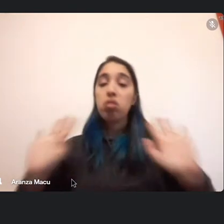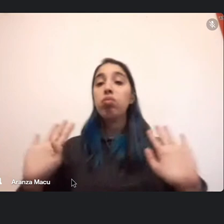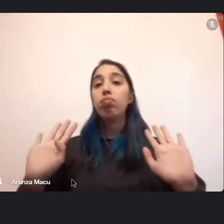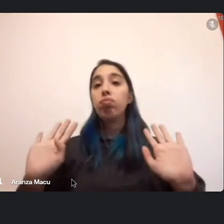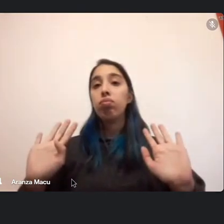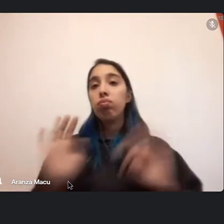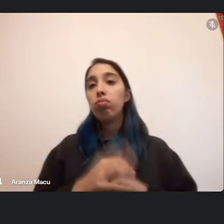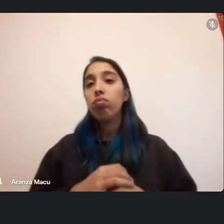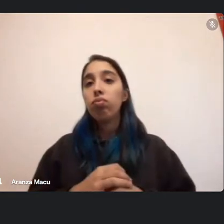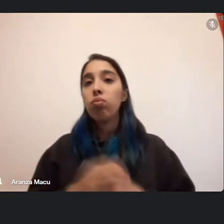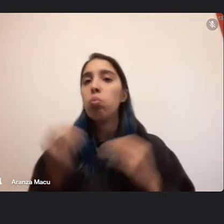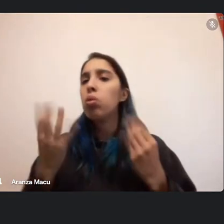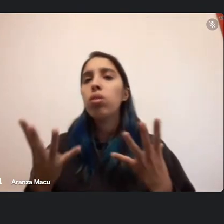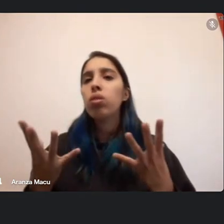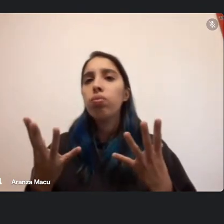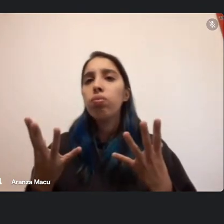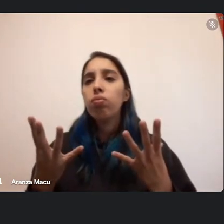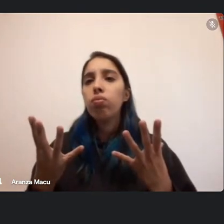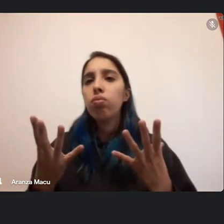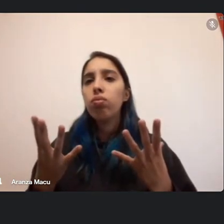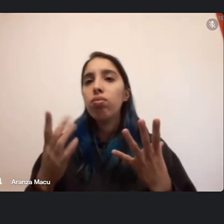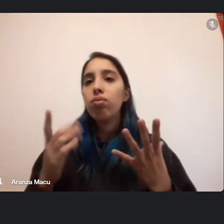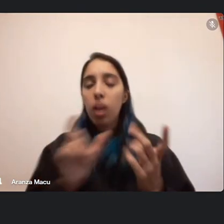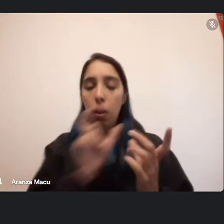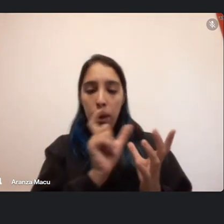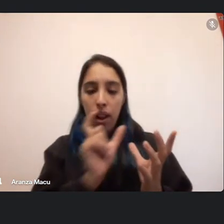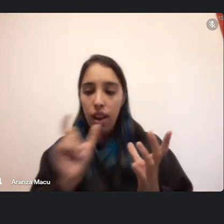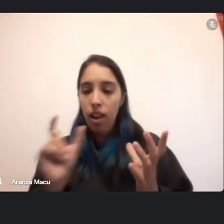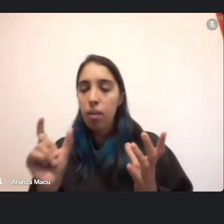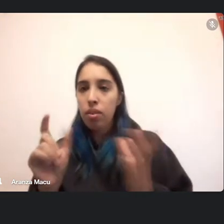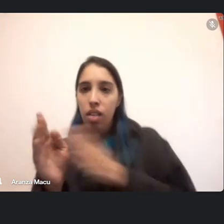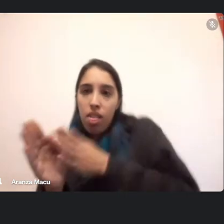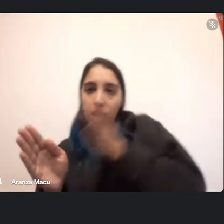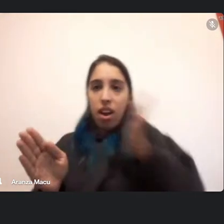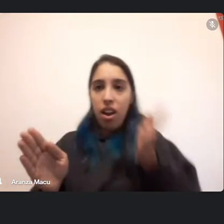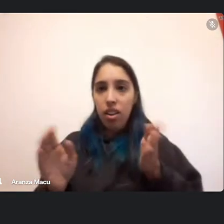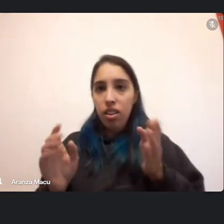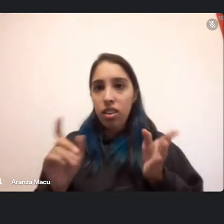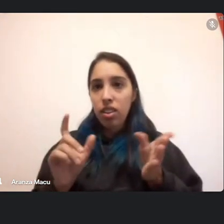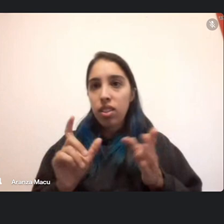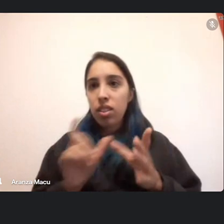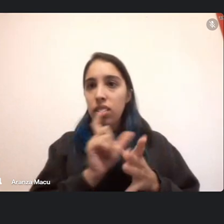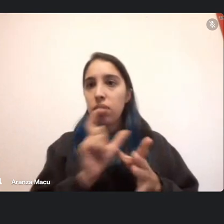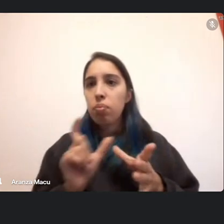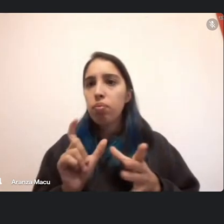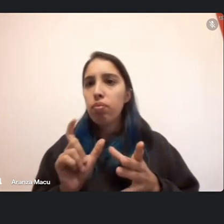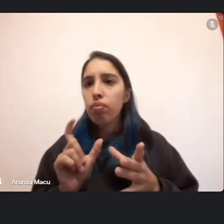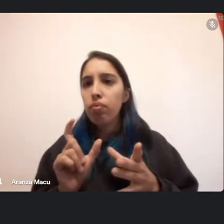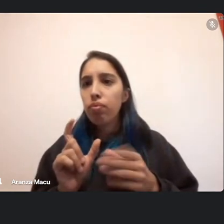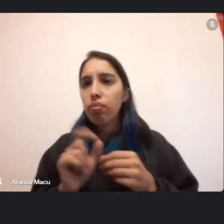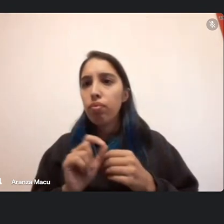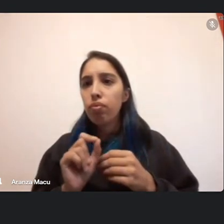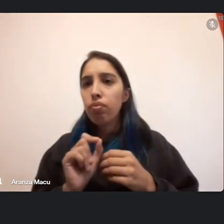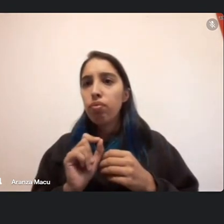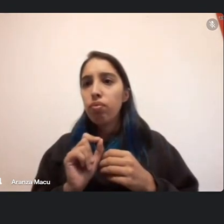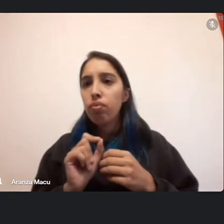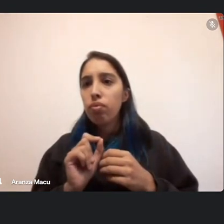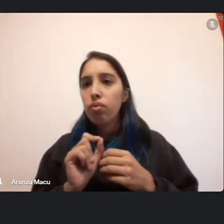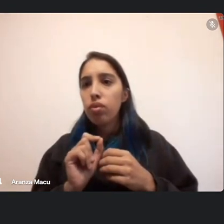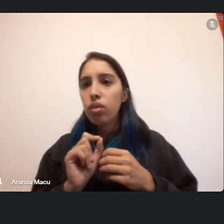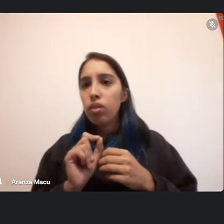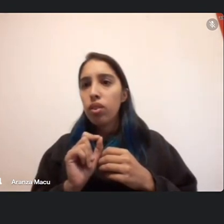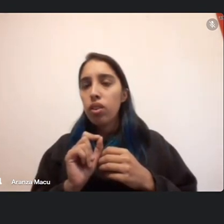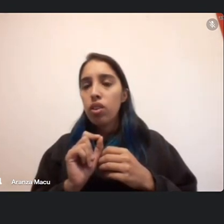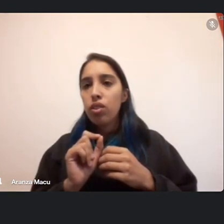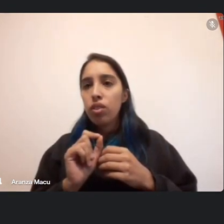¿Por qué? Porque estas palabras, esto, lo que sigue, está en el mismo orden, se leen en el mismo